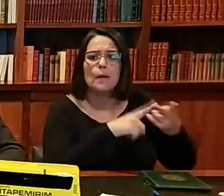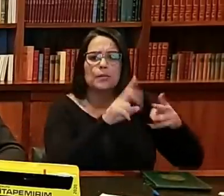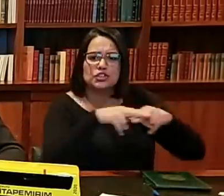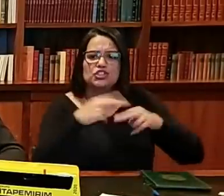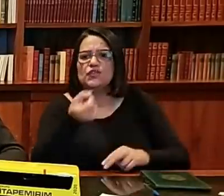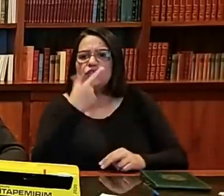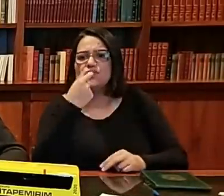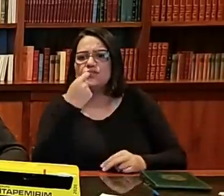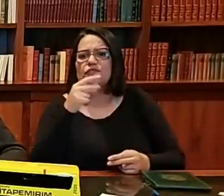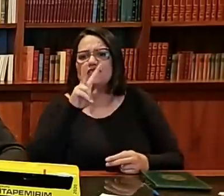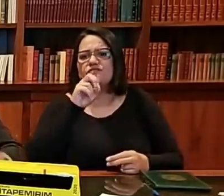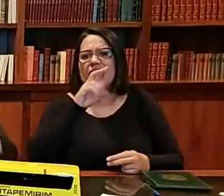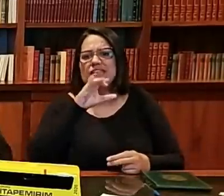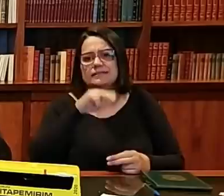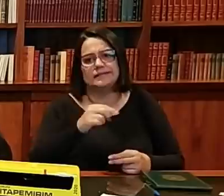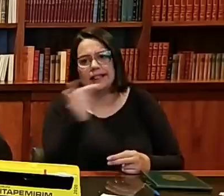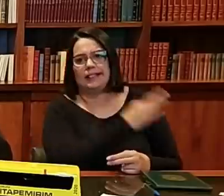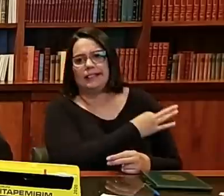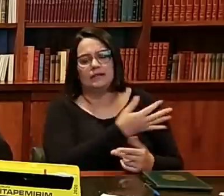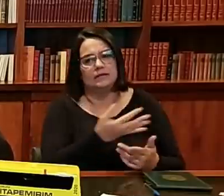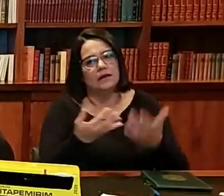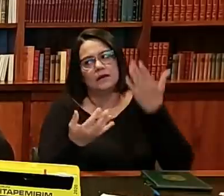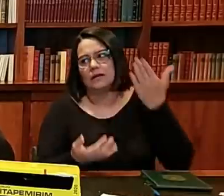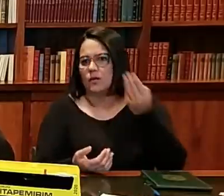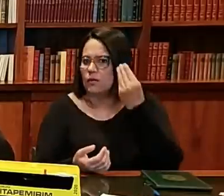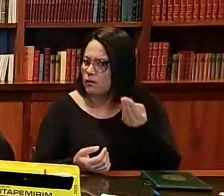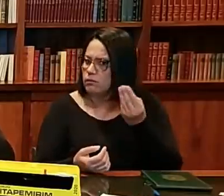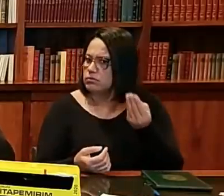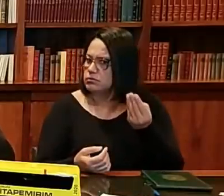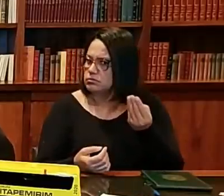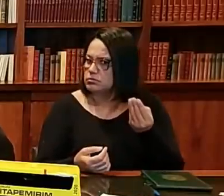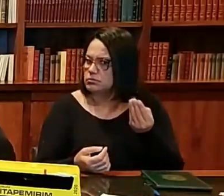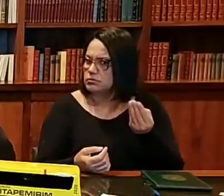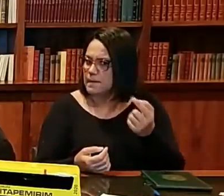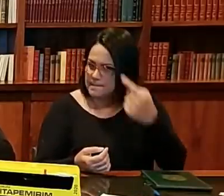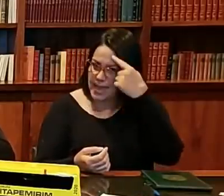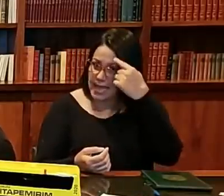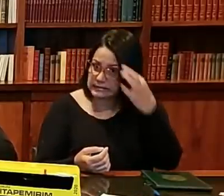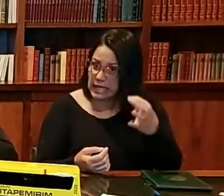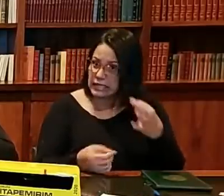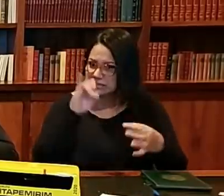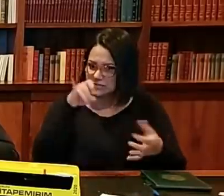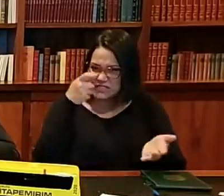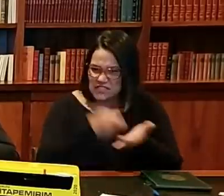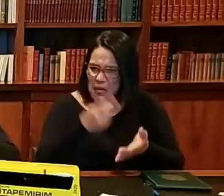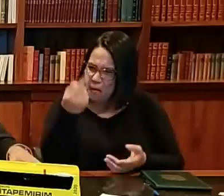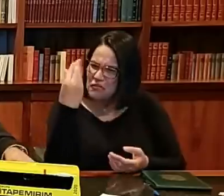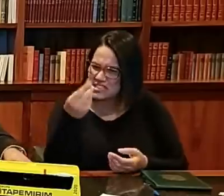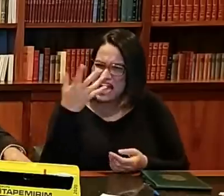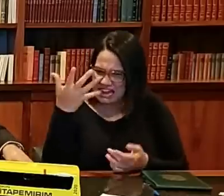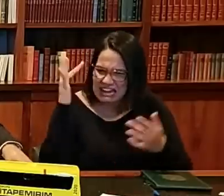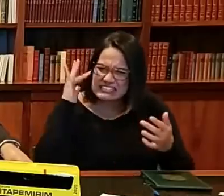vacina. Vão entrar na justiça. Agora, dá para imaginar, né? Dá para imaginar obrigar alguém a tomar uma